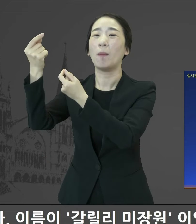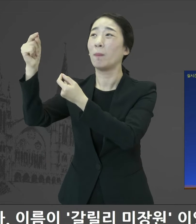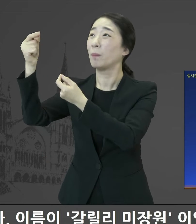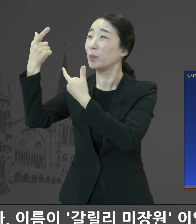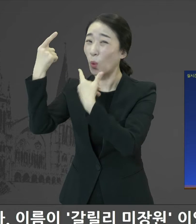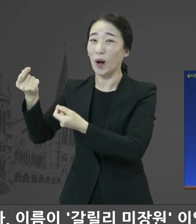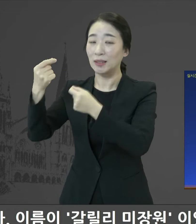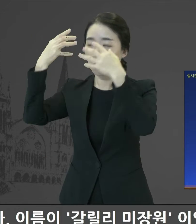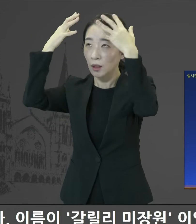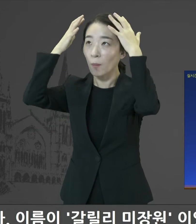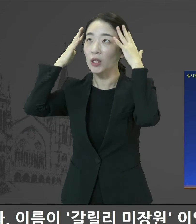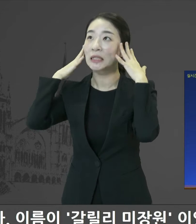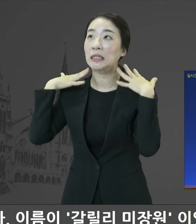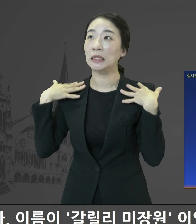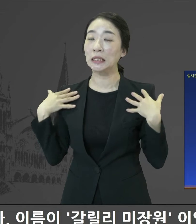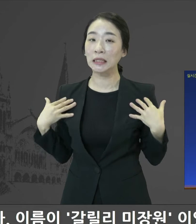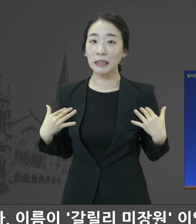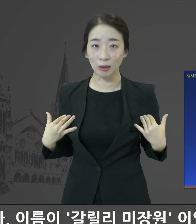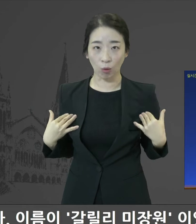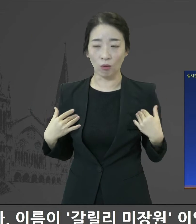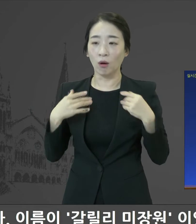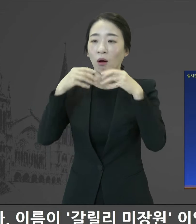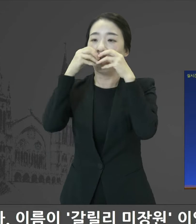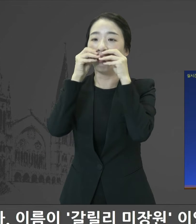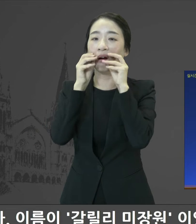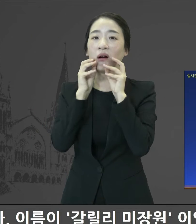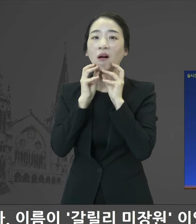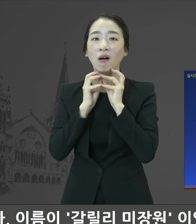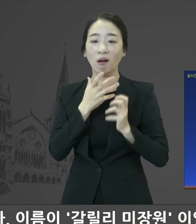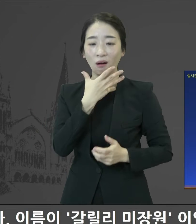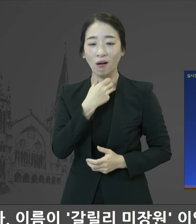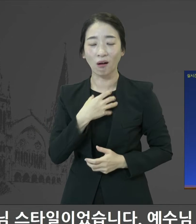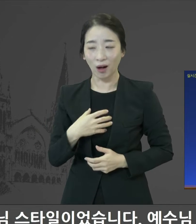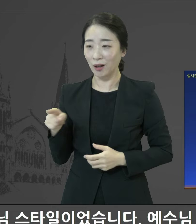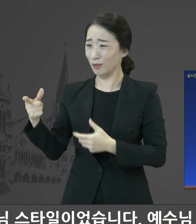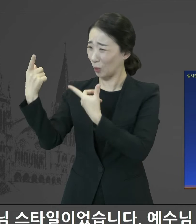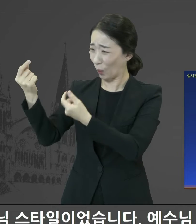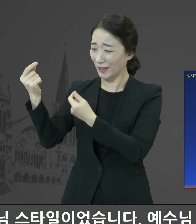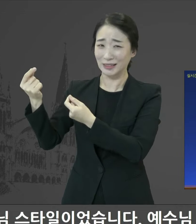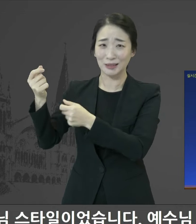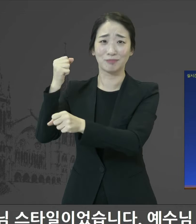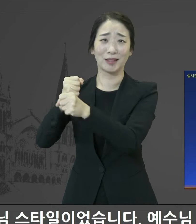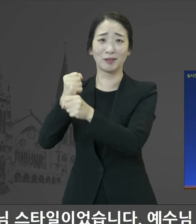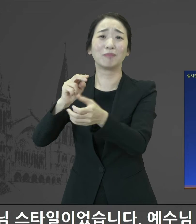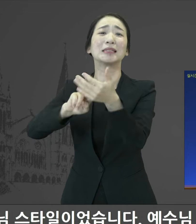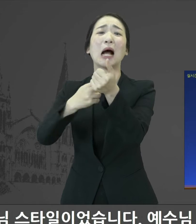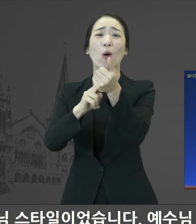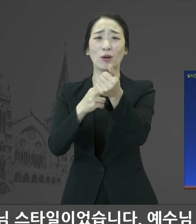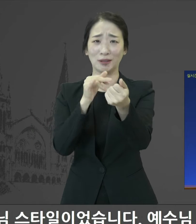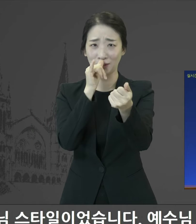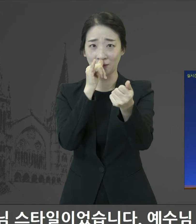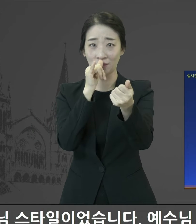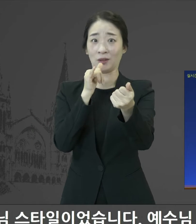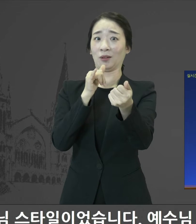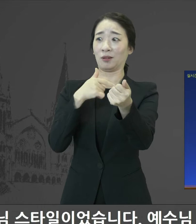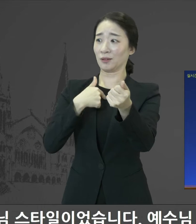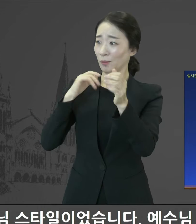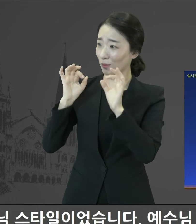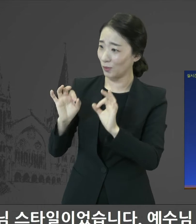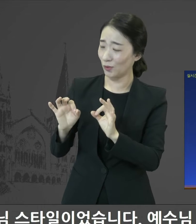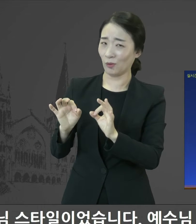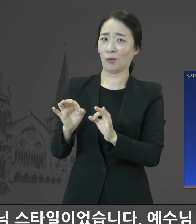이 예수님 스타일로 이렇게 머리를 한다는 거예요. 해보지 않아서 모르겠는데, 우리가 이 예수님 스타일로 머리를 하지